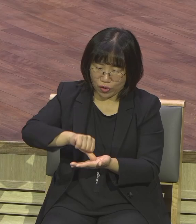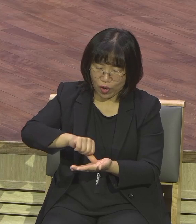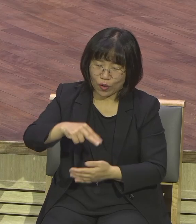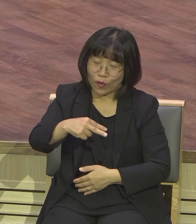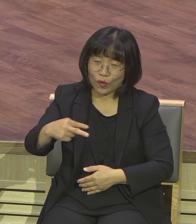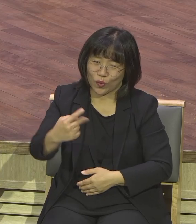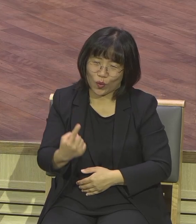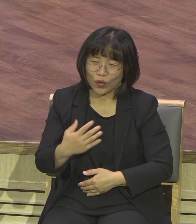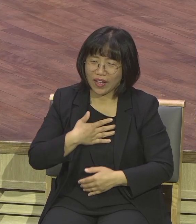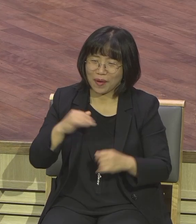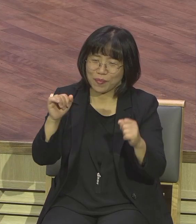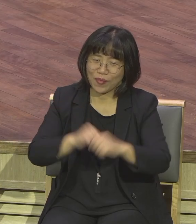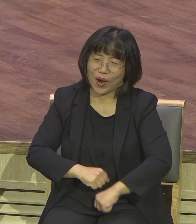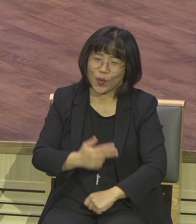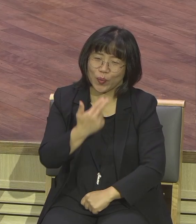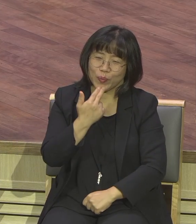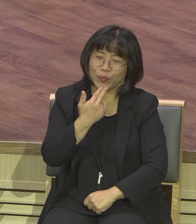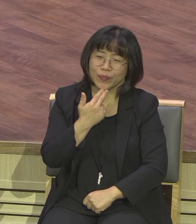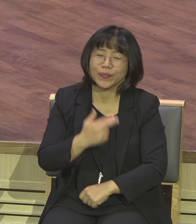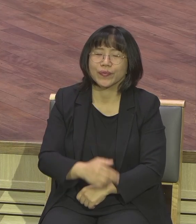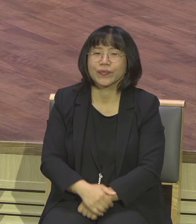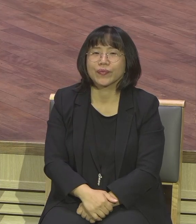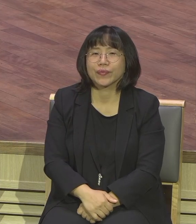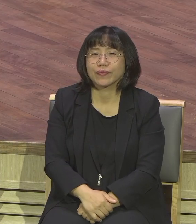절대로 망하지 않는다.